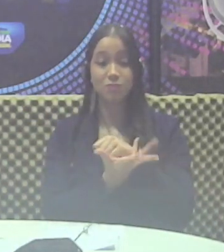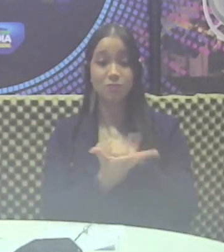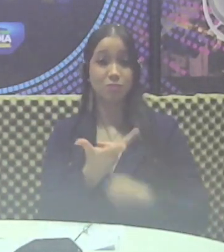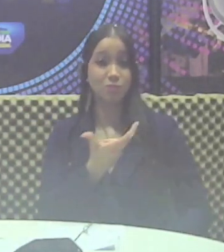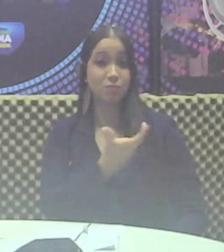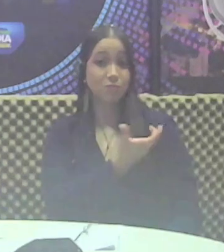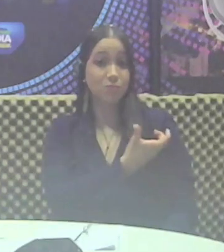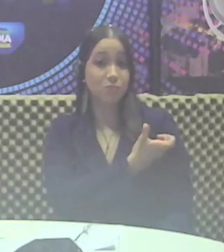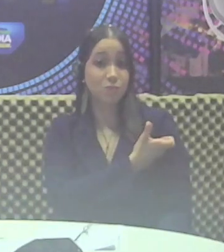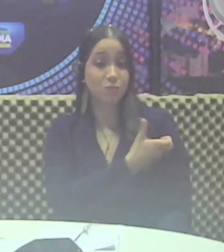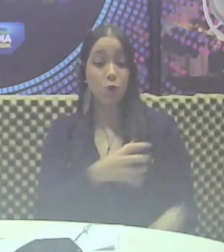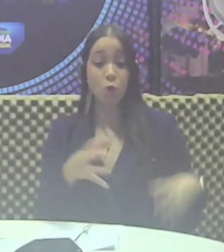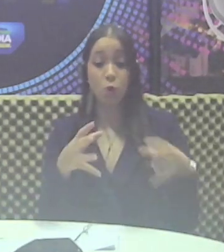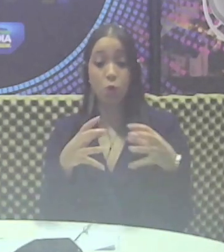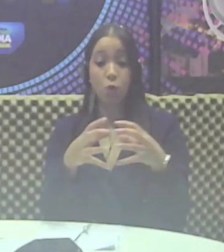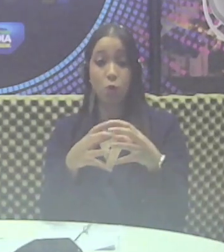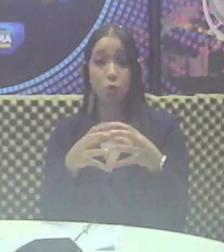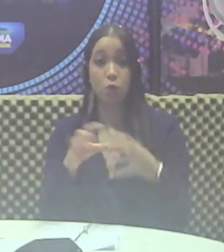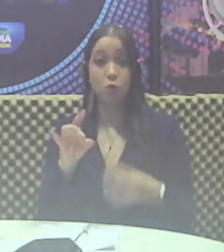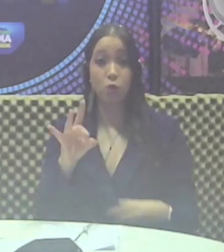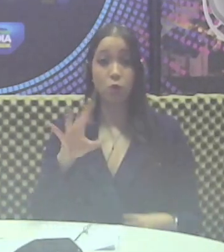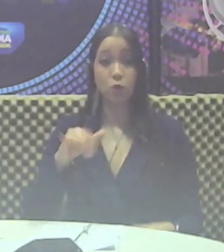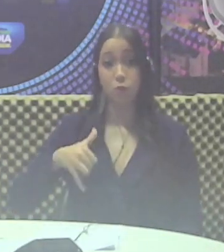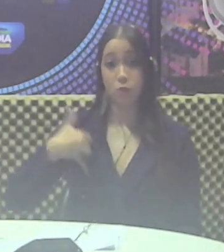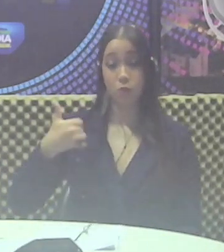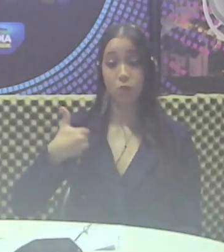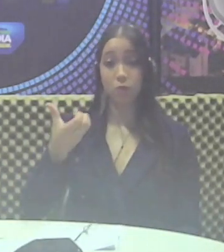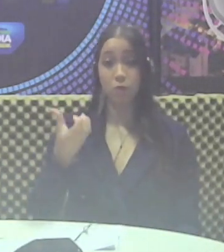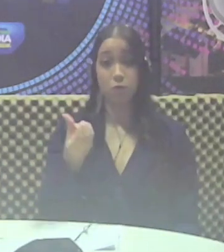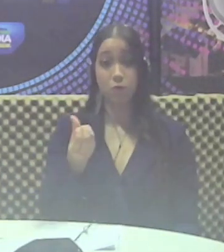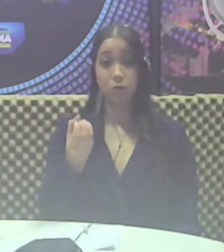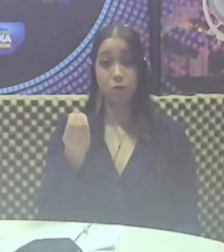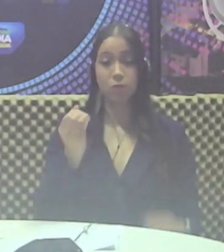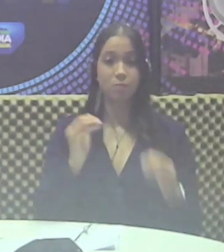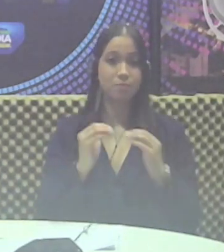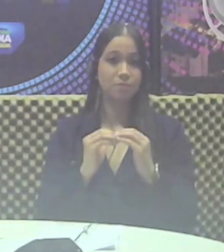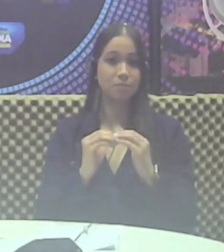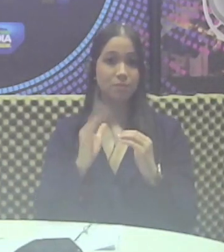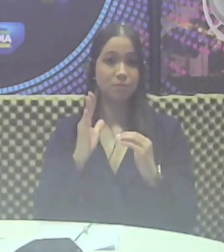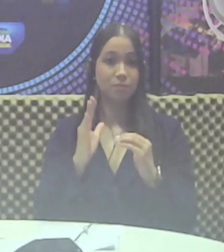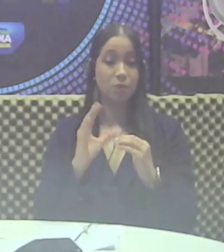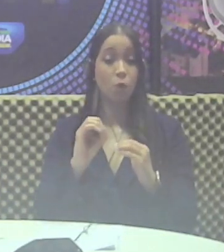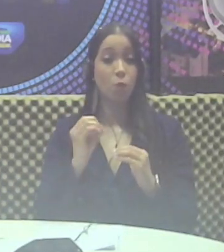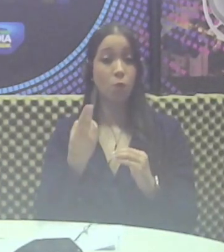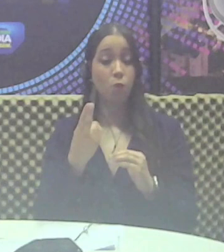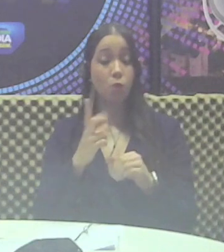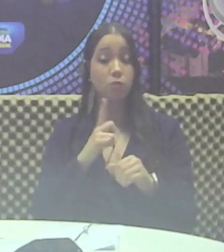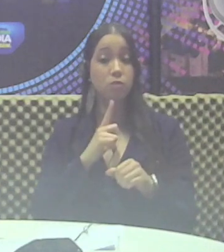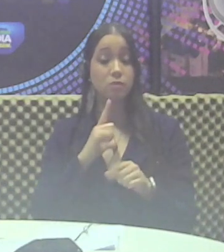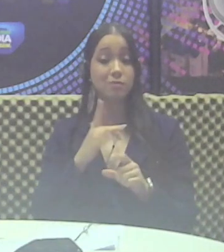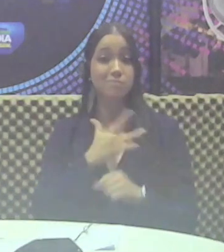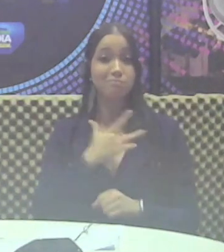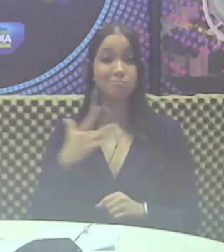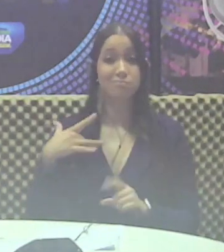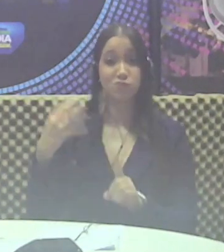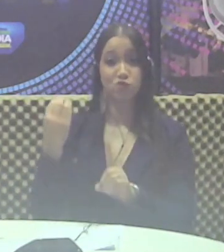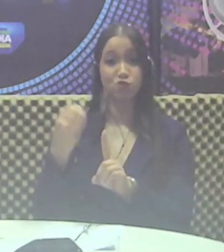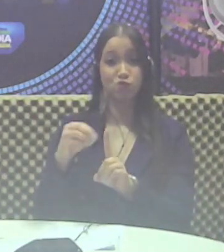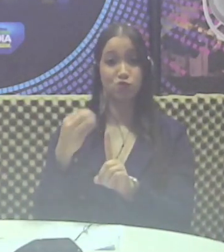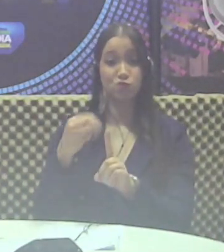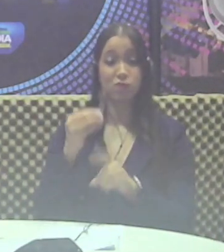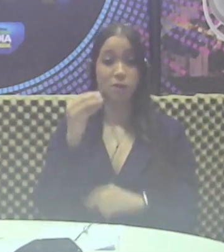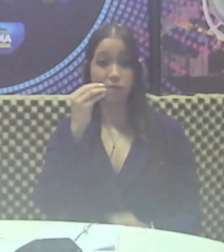doses exclusivas para pessoas a partir de 60 anos e aquelas que têm comorbidades e fazem parte dos